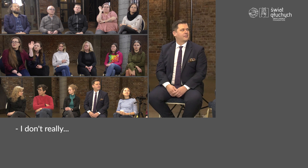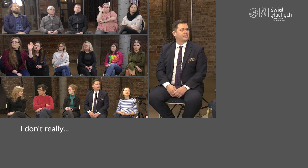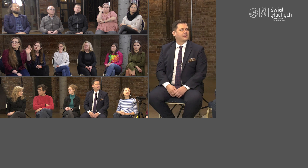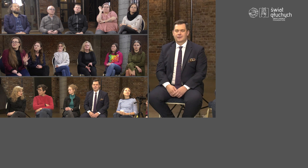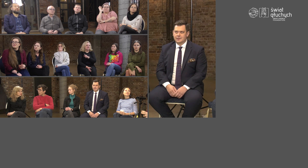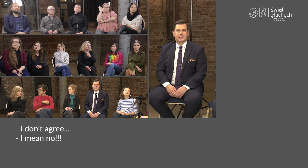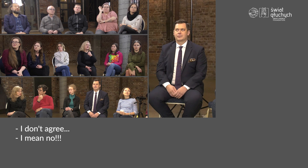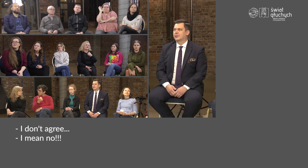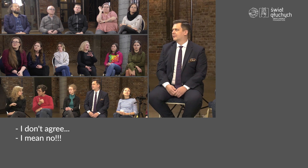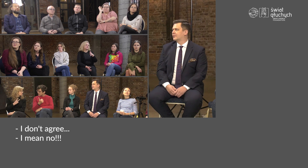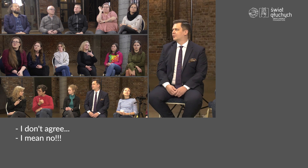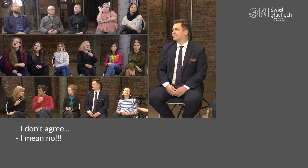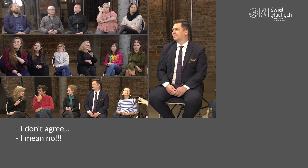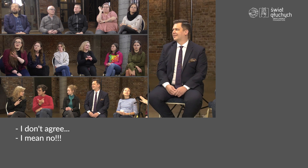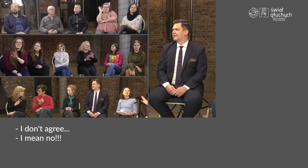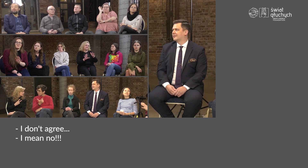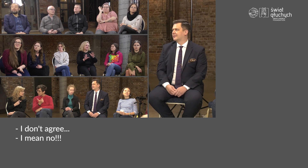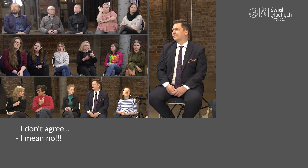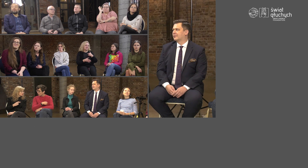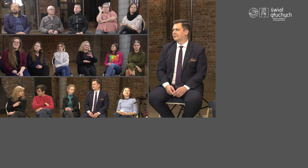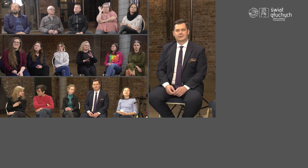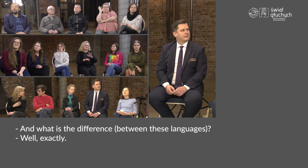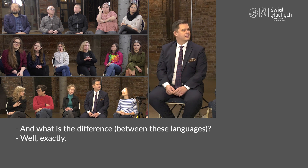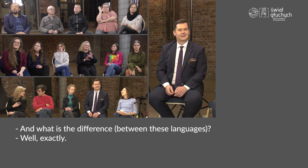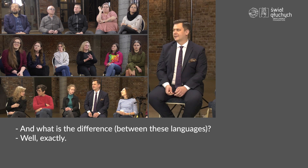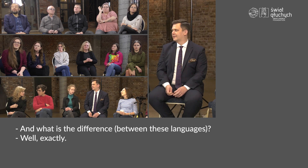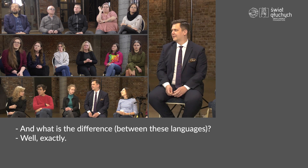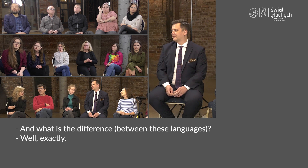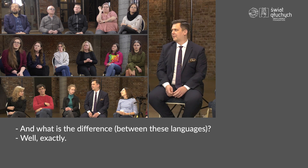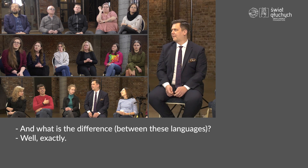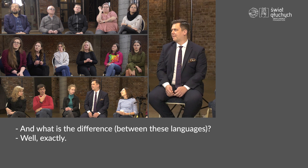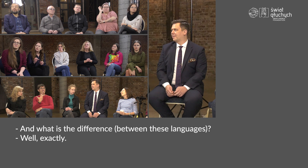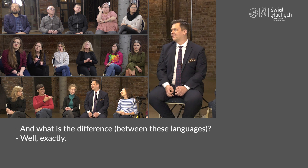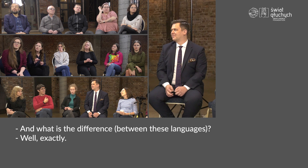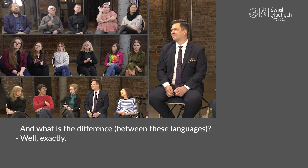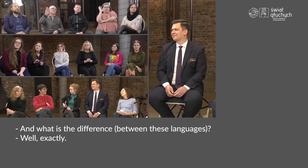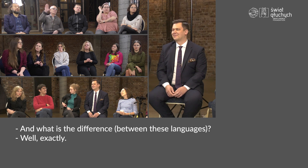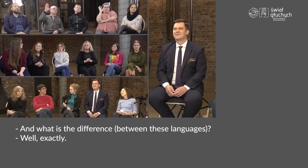bardzo. Nie zgadzam się. Znaczy nie bardzo. A tym się różni.